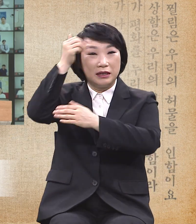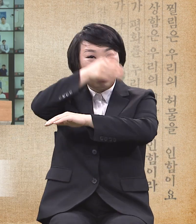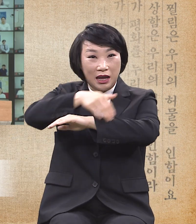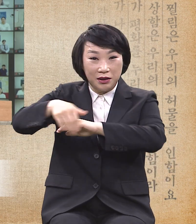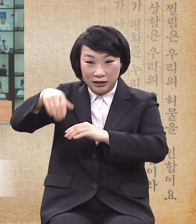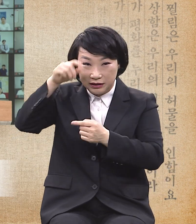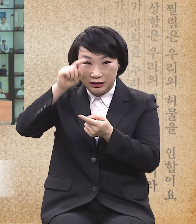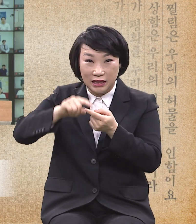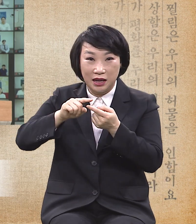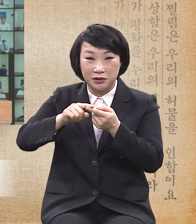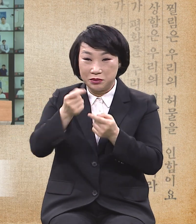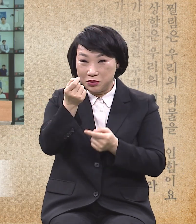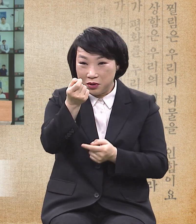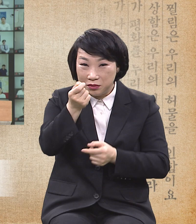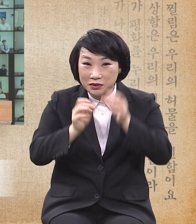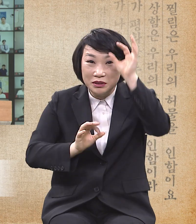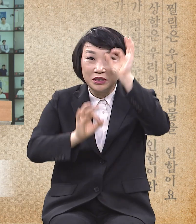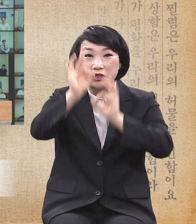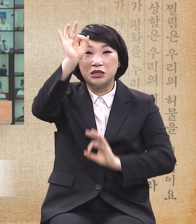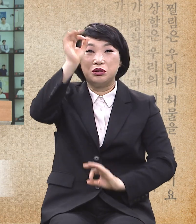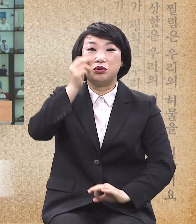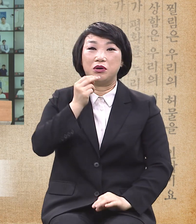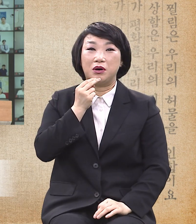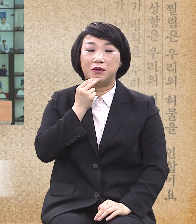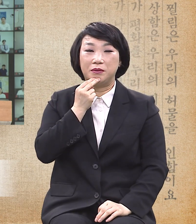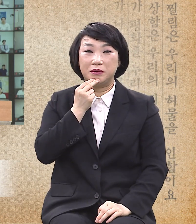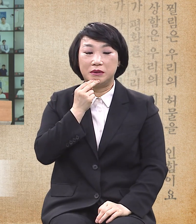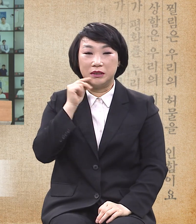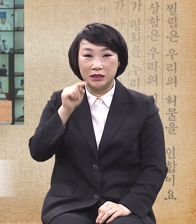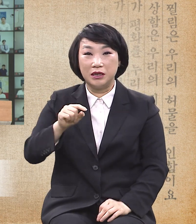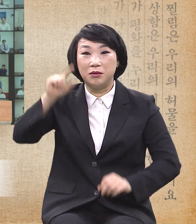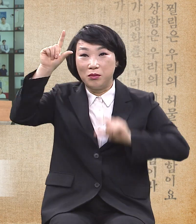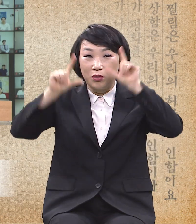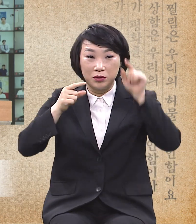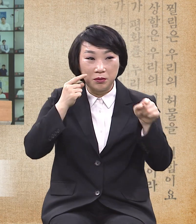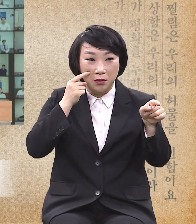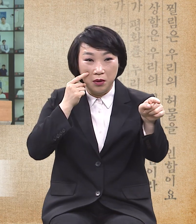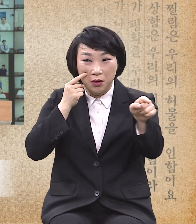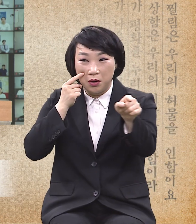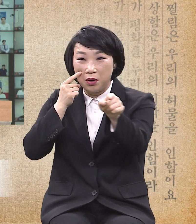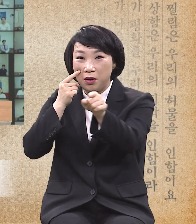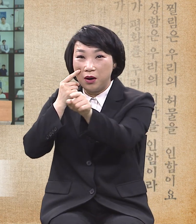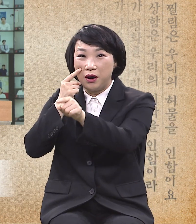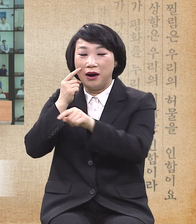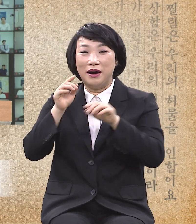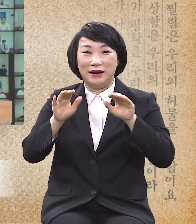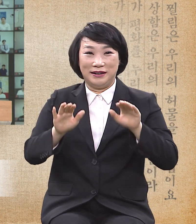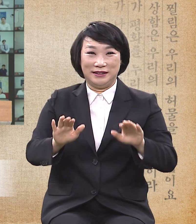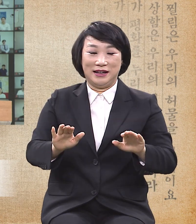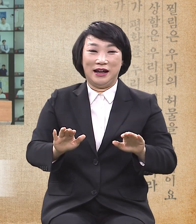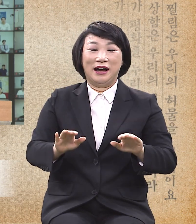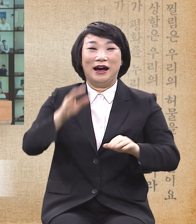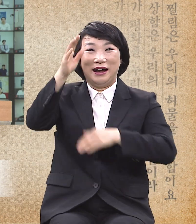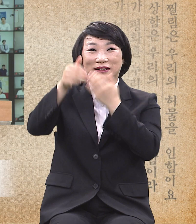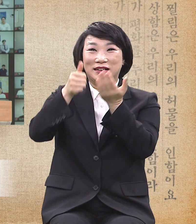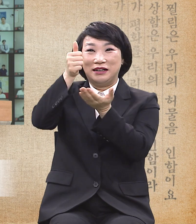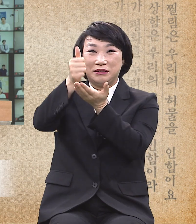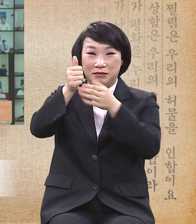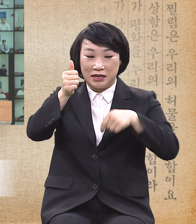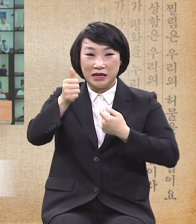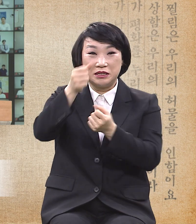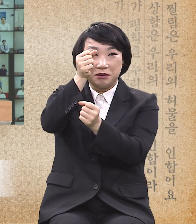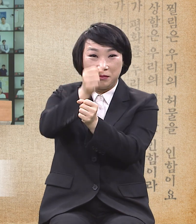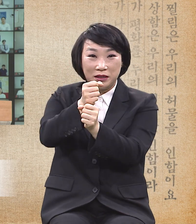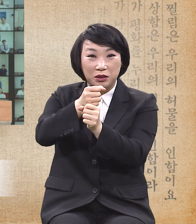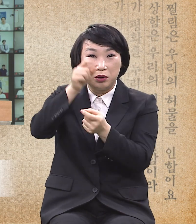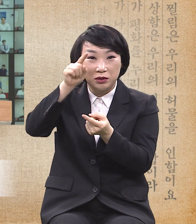설계하신 그대로 한 치의 착오도 없이 되어진 모습을 바라보면서 아주 하나님 자신이